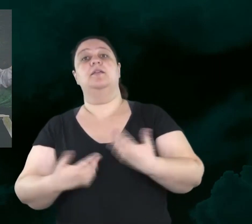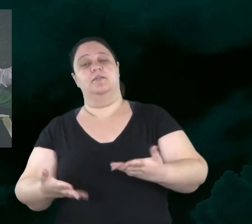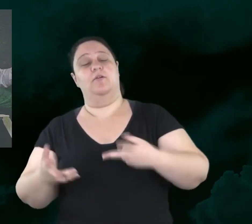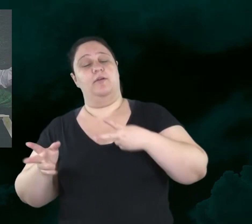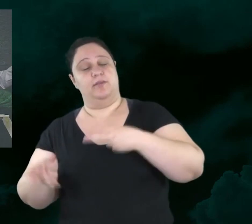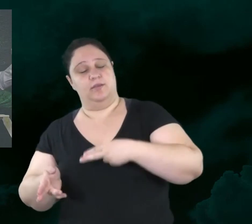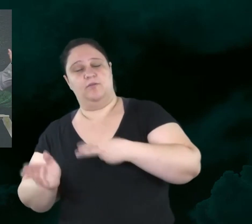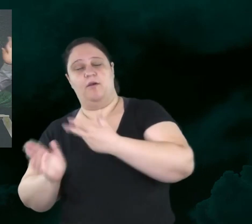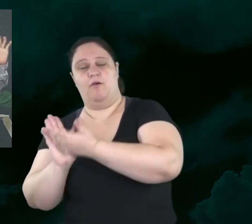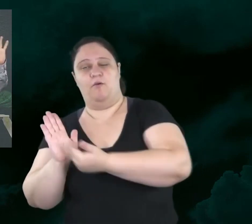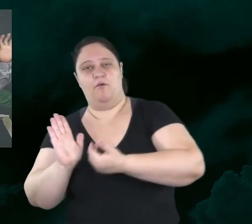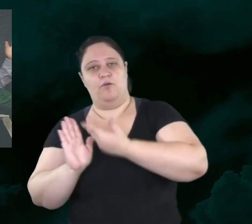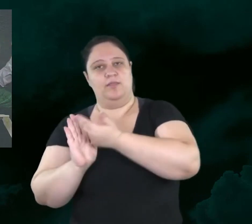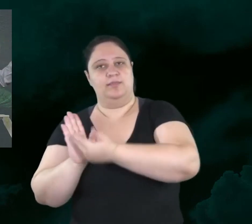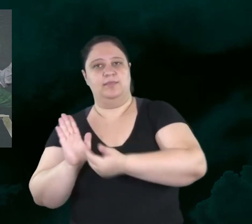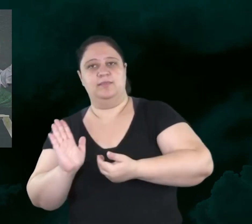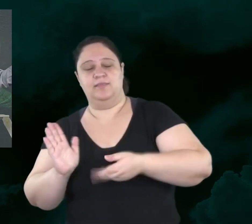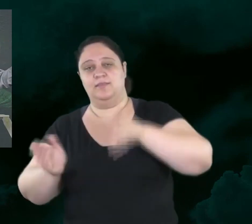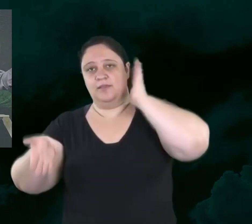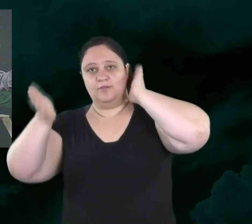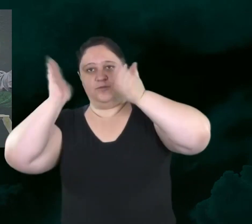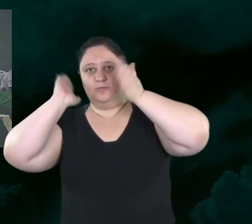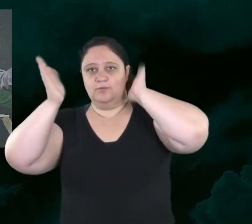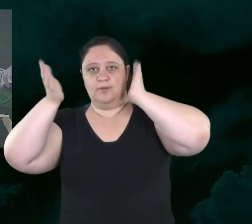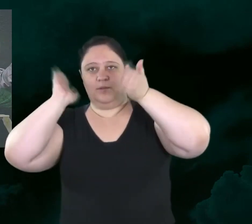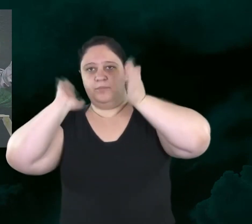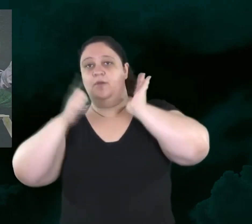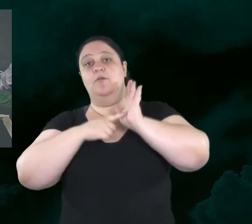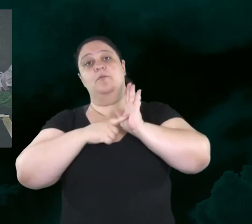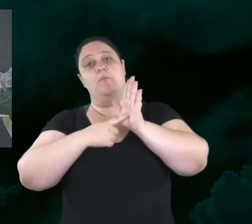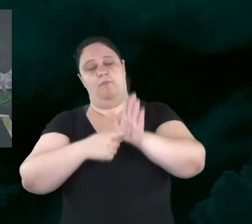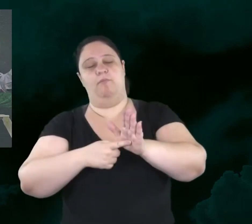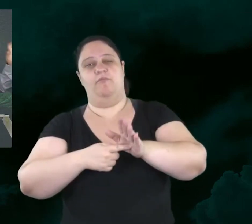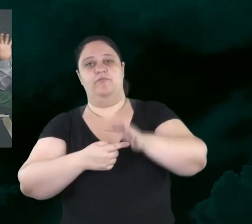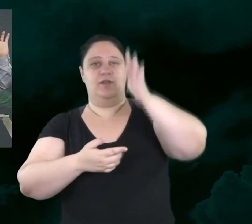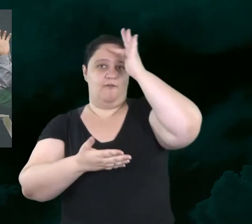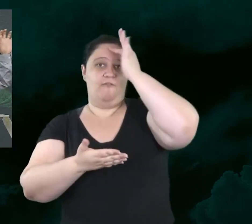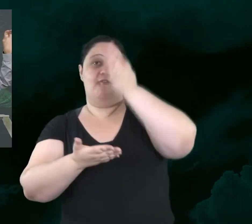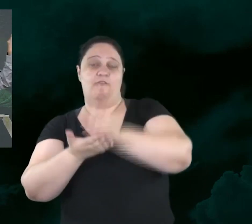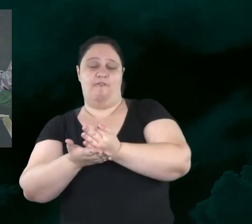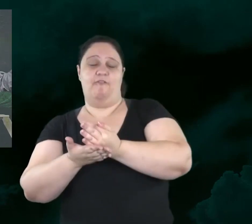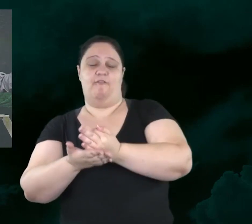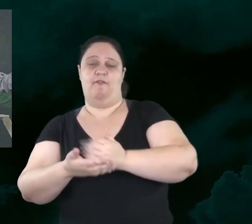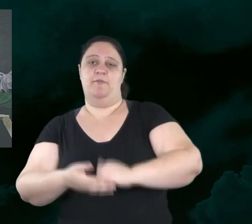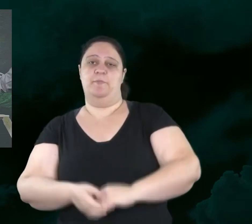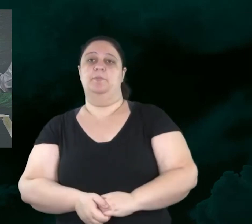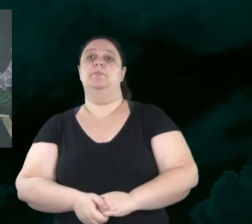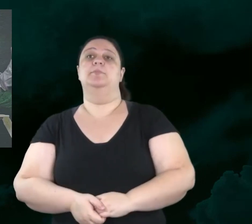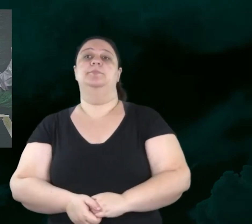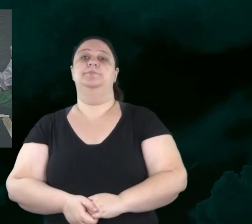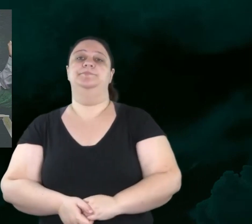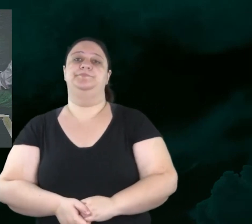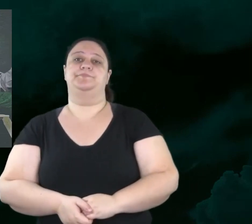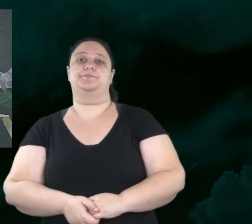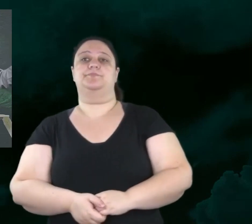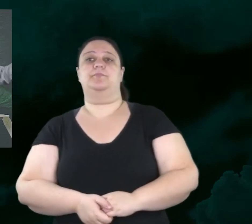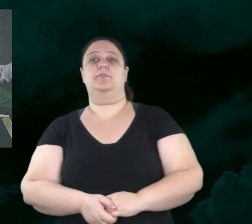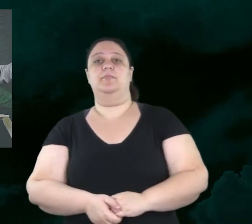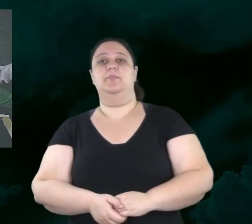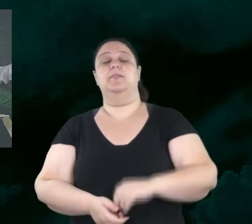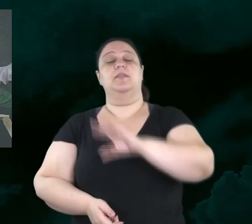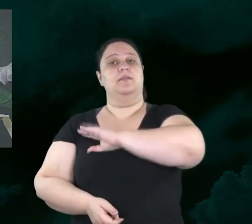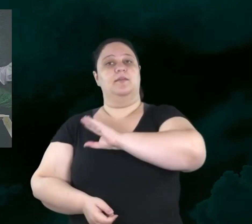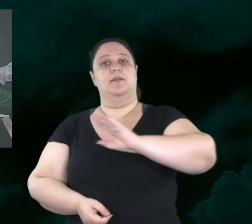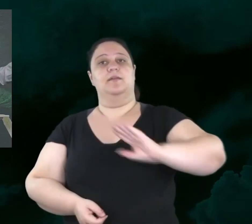do caminhãozinho que carrega a fé objetiva, um elemento da fé objetiva, que é Cristo,